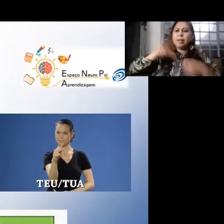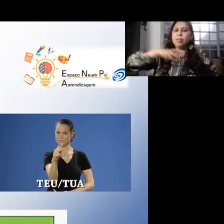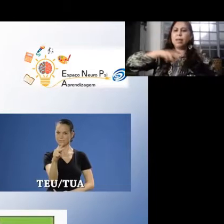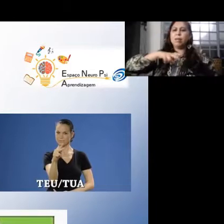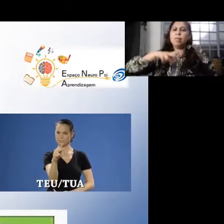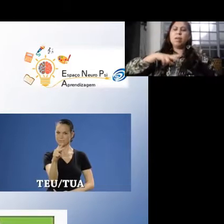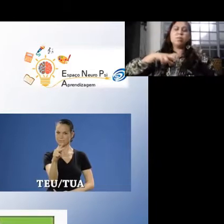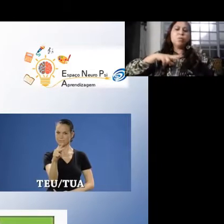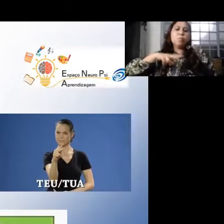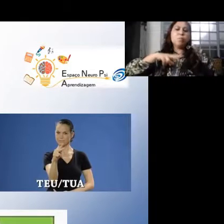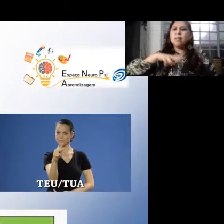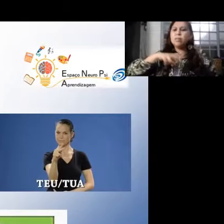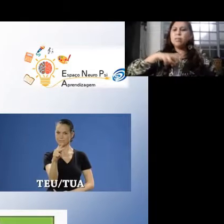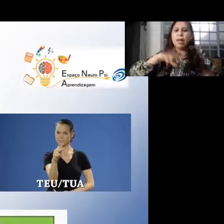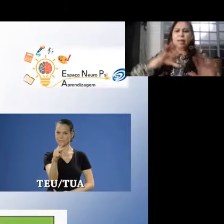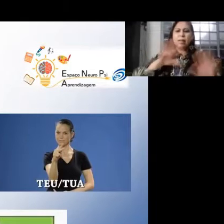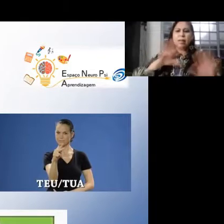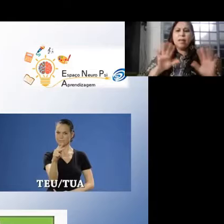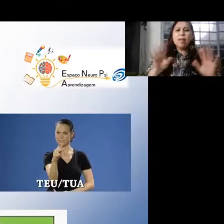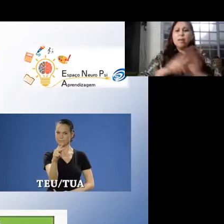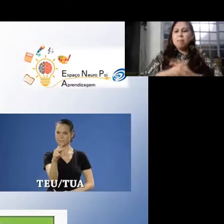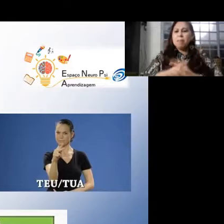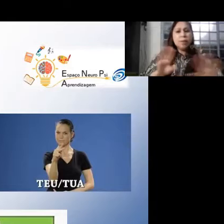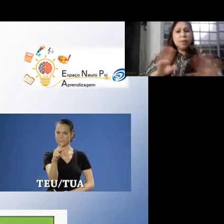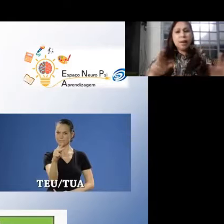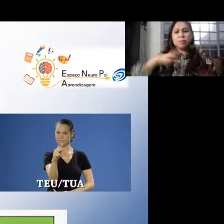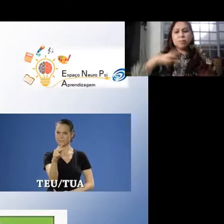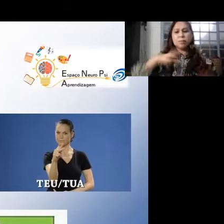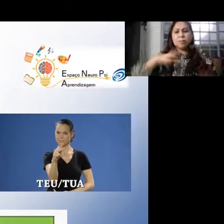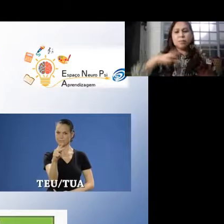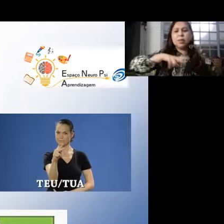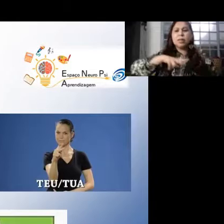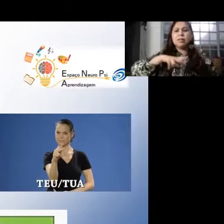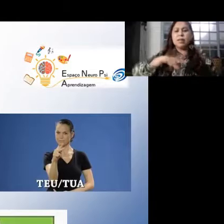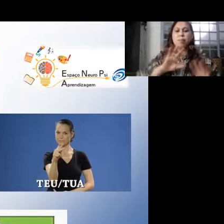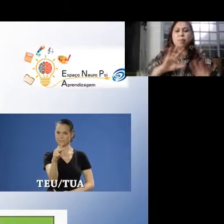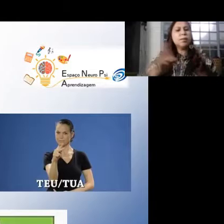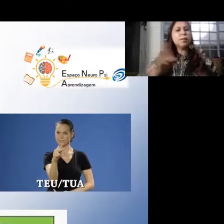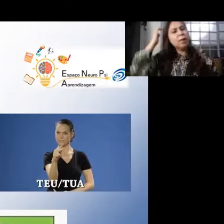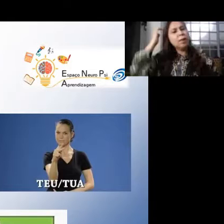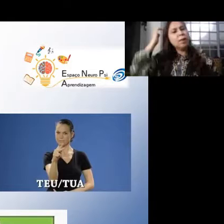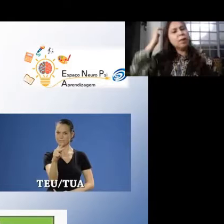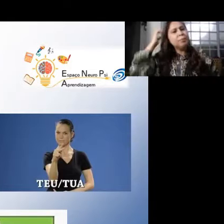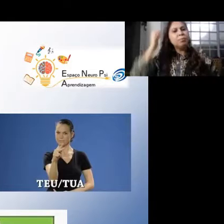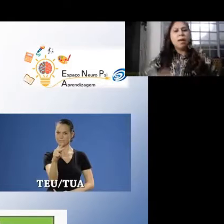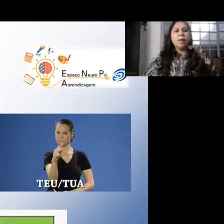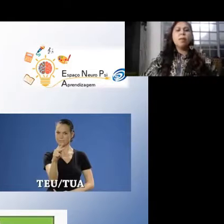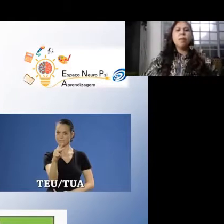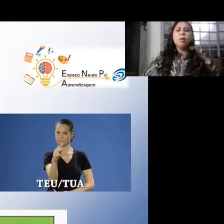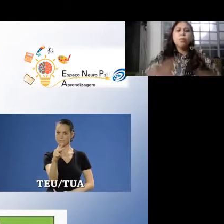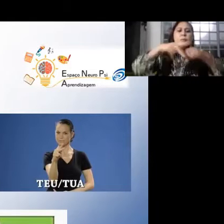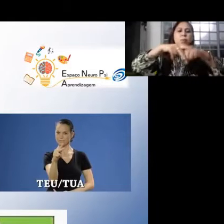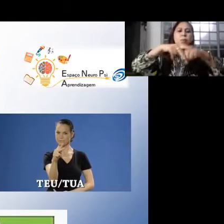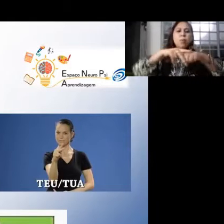aqui, bate no peito. É um assunto particular, e ninguém pergunta mais, porque já disse que era particular, né?